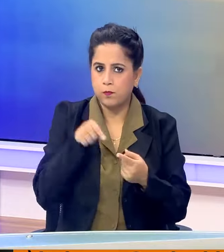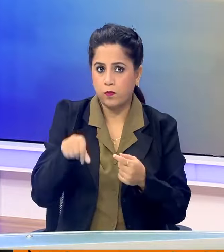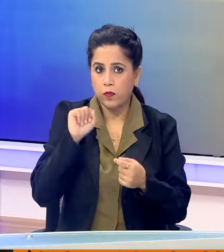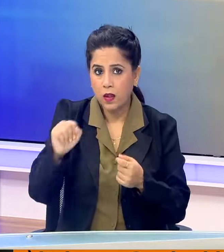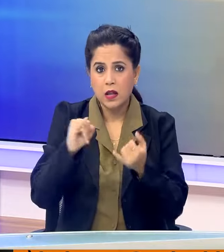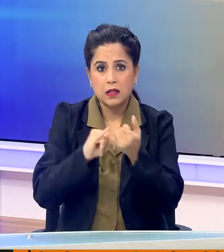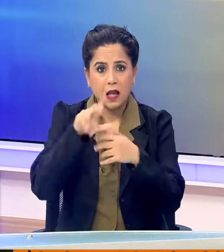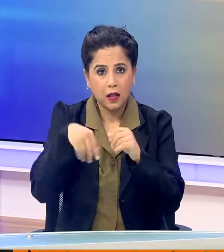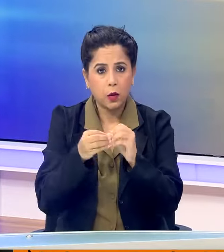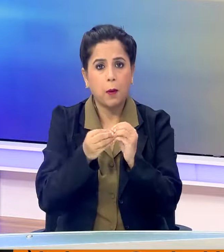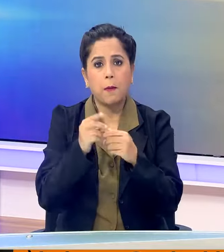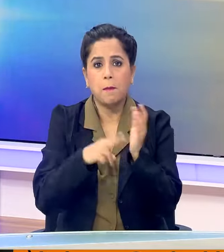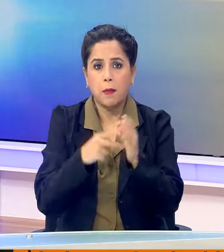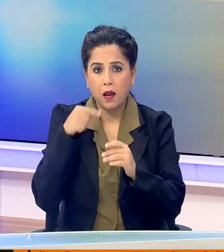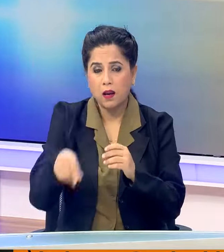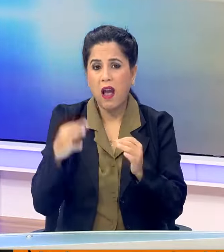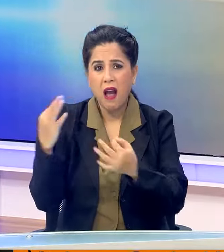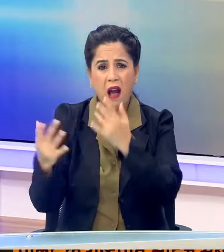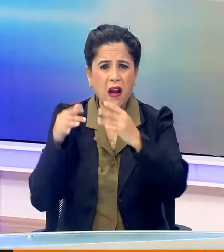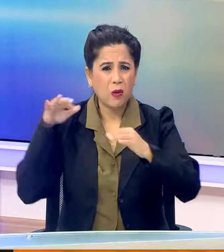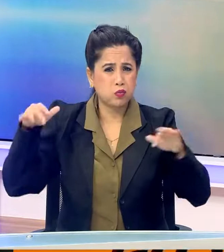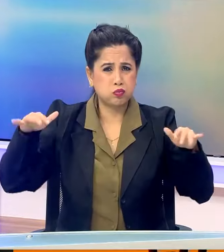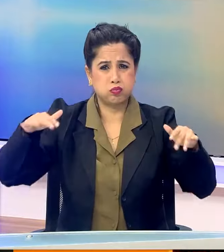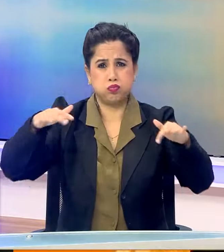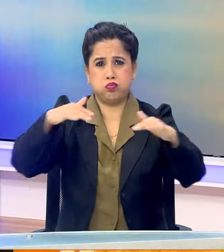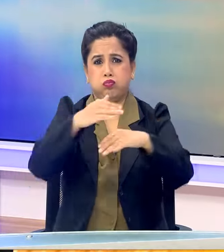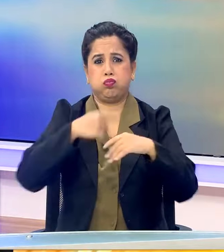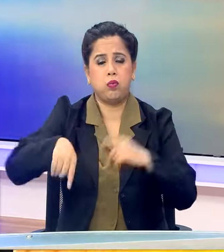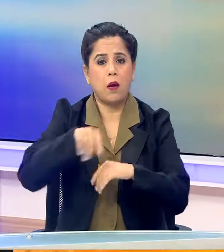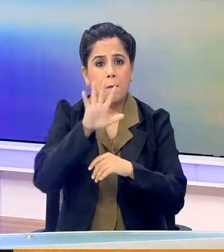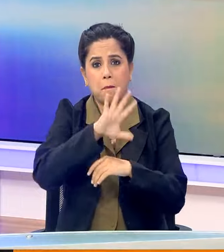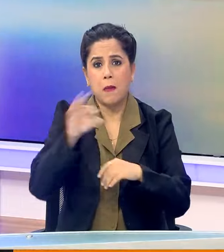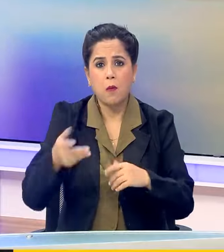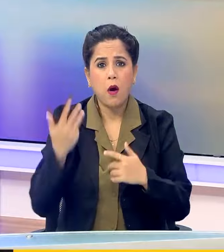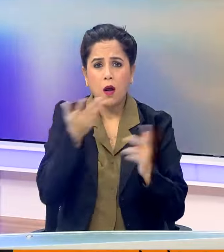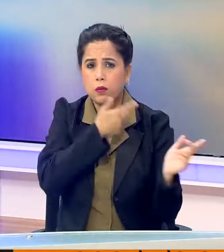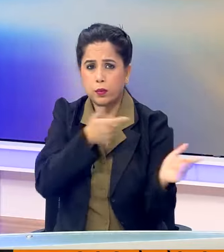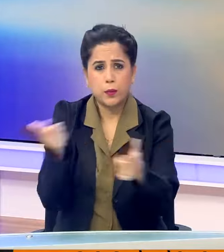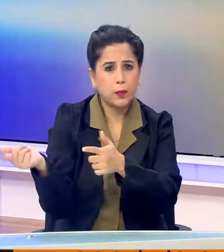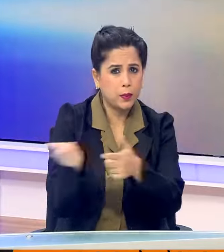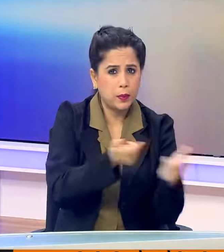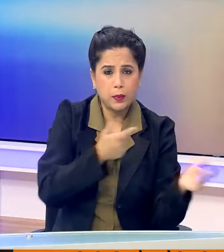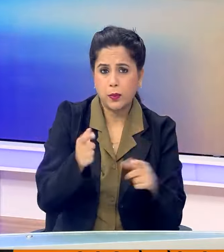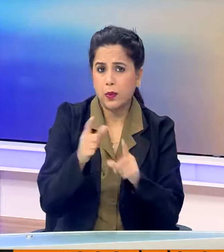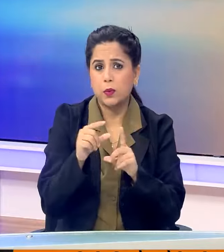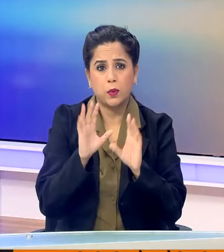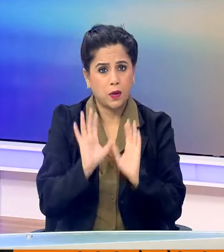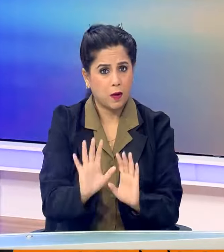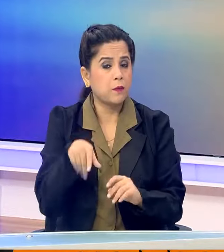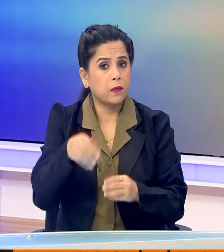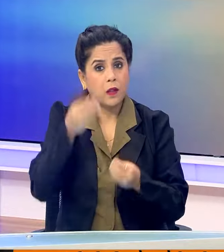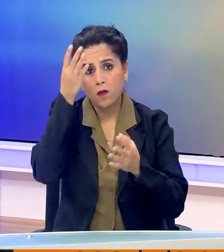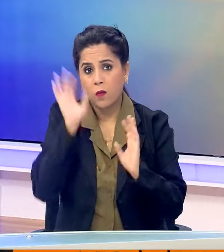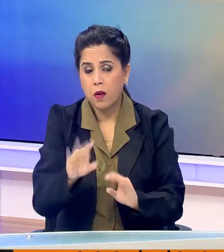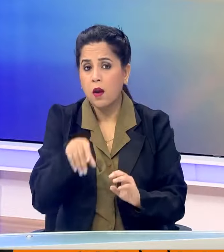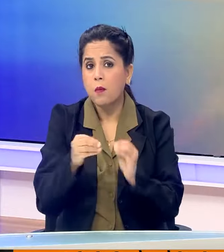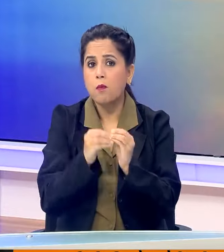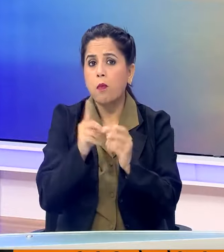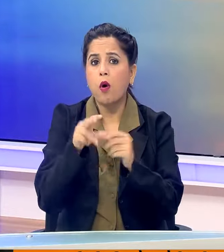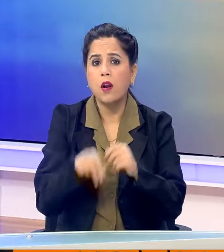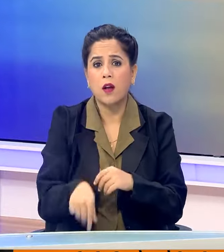क्षेत्र में आग पर काबू पाने के लिए 500 से अधिक अग्नि शम कों को तैनात किया गया है जानकारी के अनुसार आग ने बोलीविया